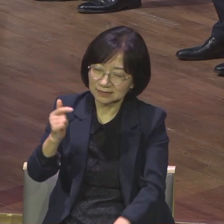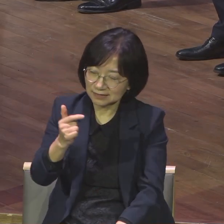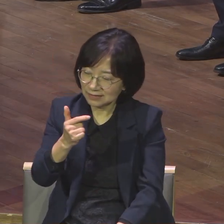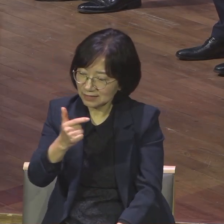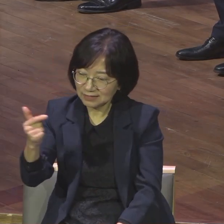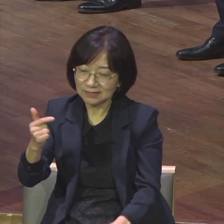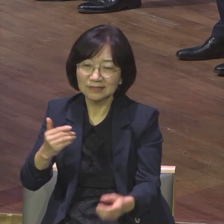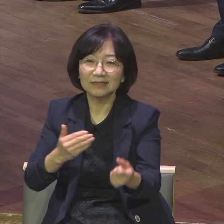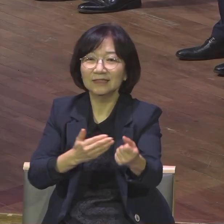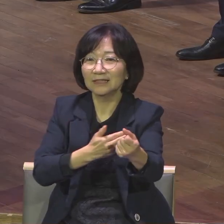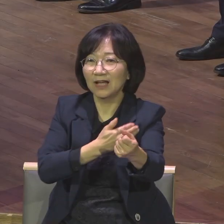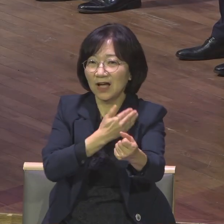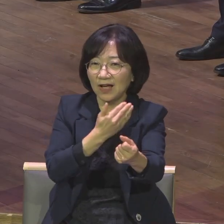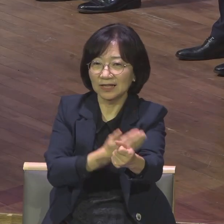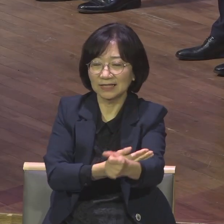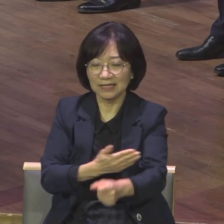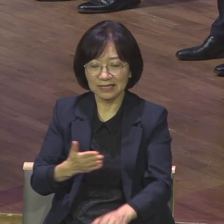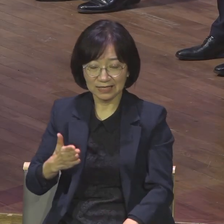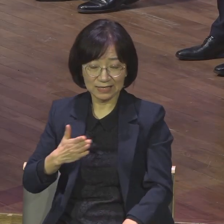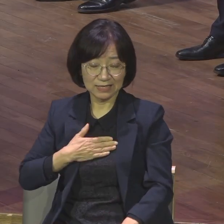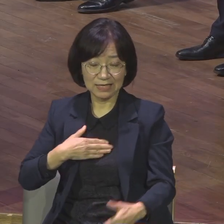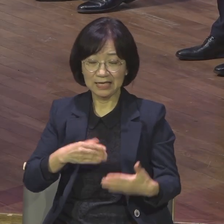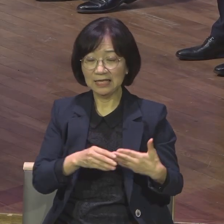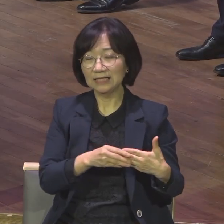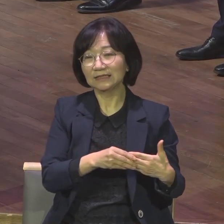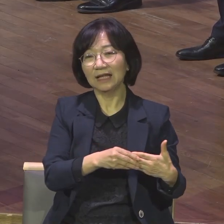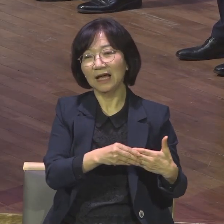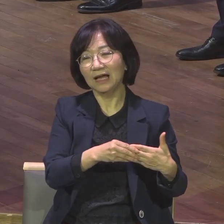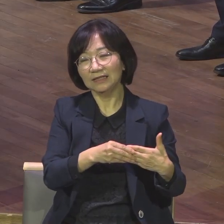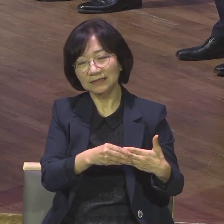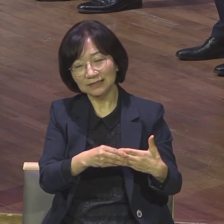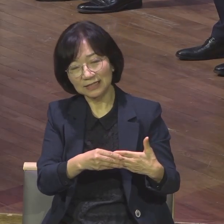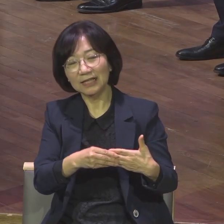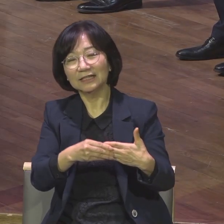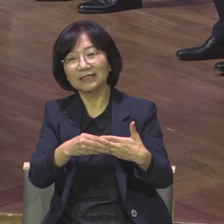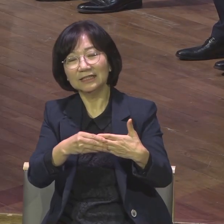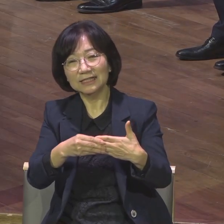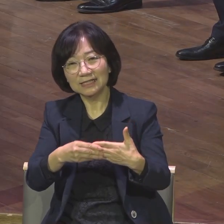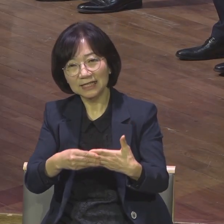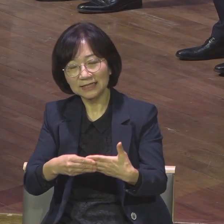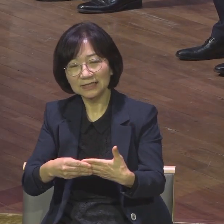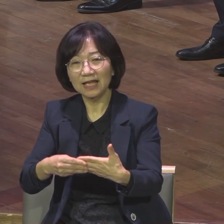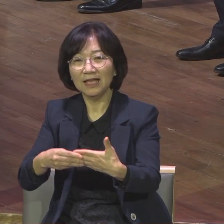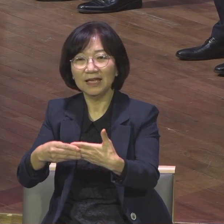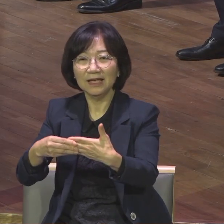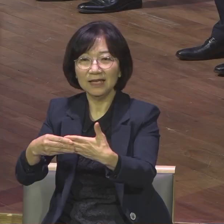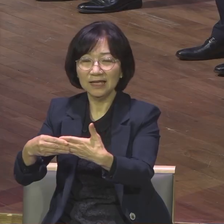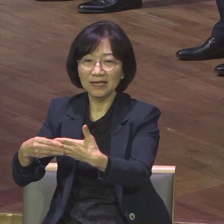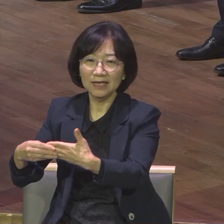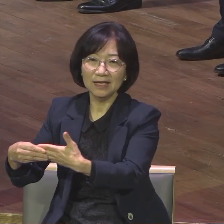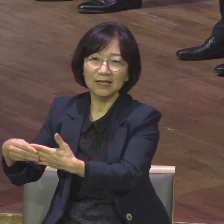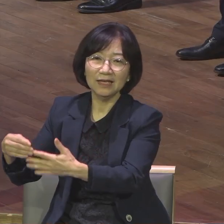하늘의 크신 능력이 나를 이끄시네